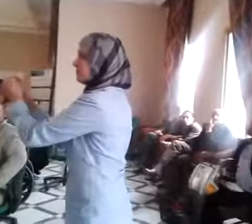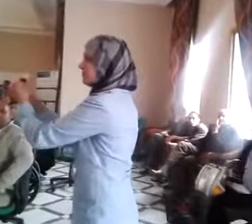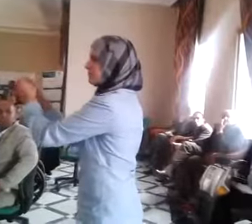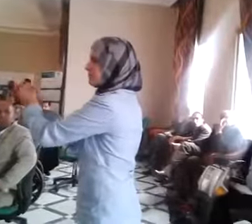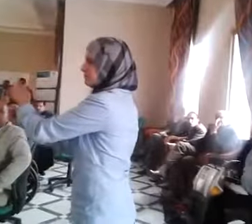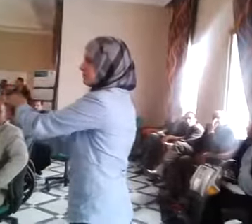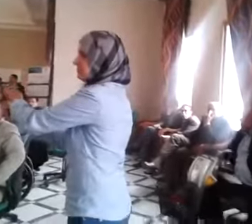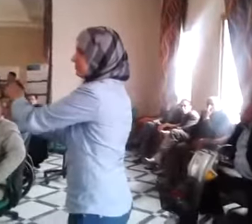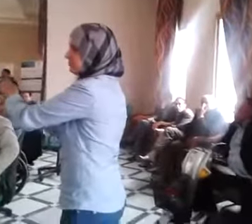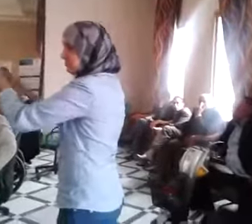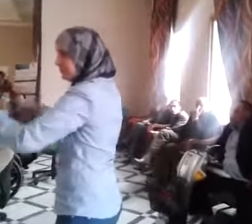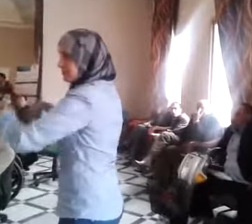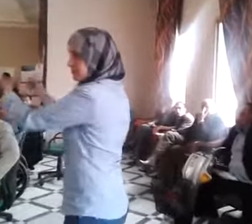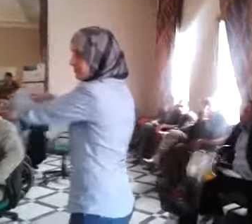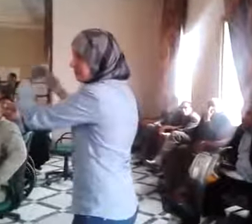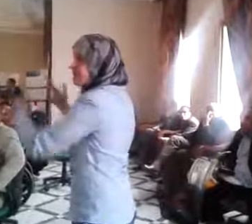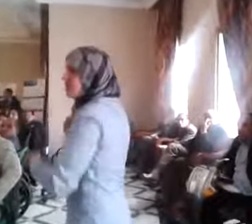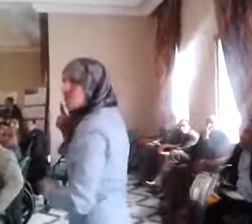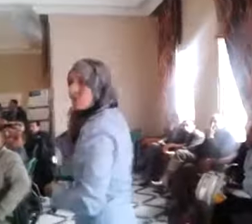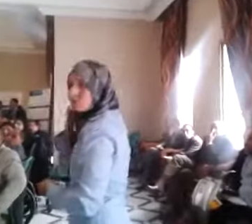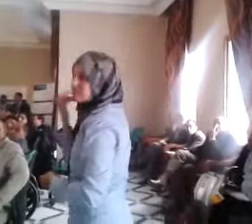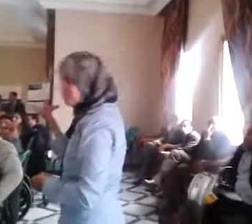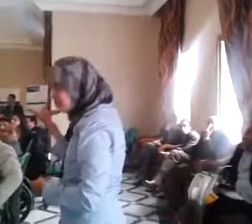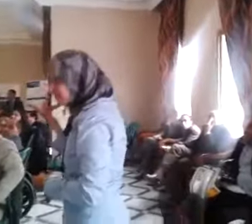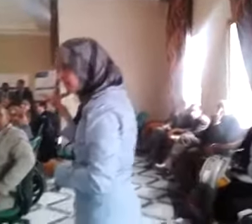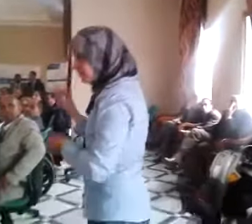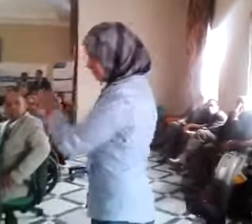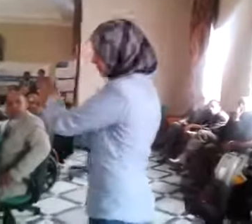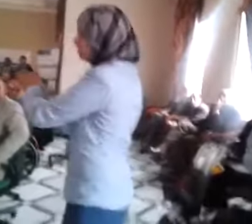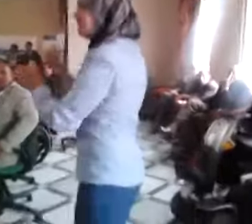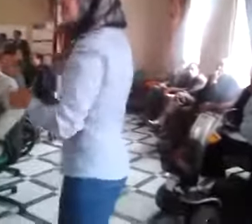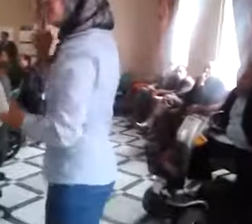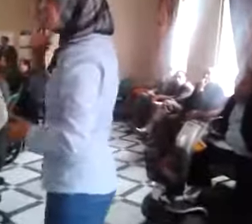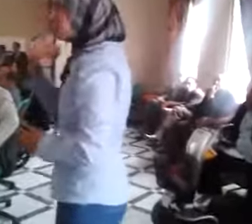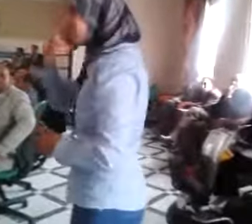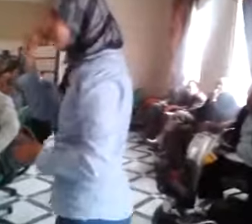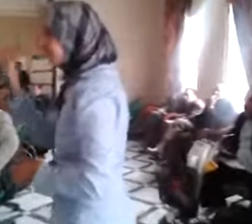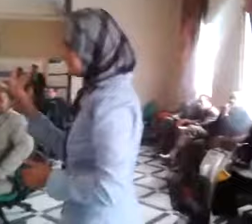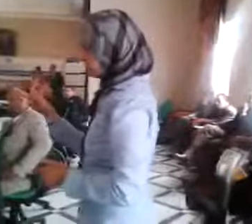بيذلك إذن وما تساوش جمع المعاقين لمزالهم مفاكرين